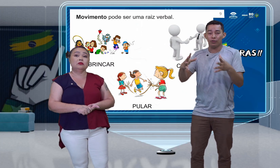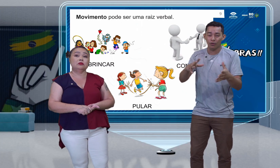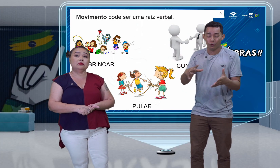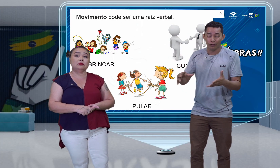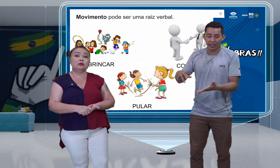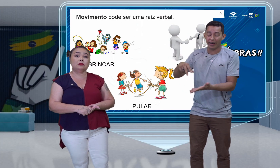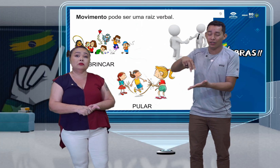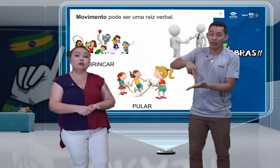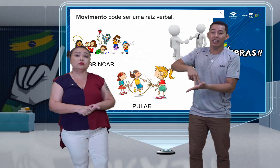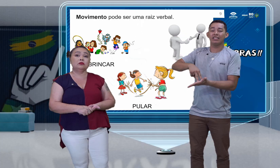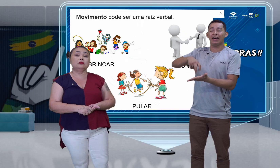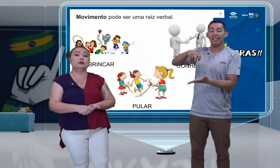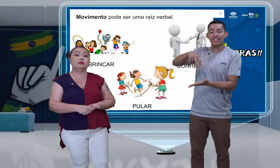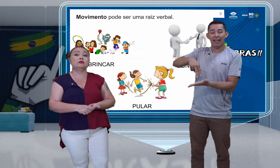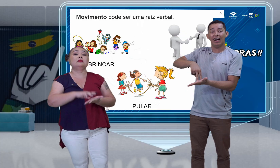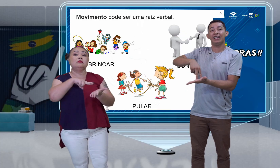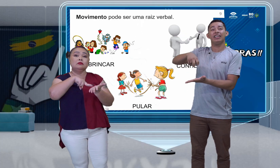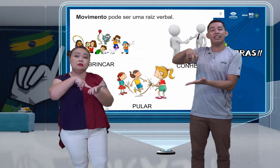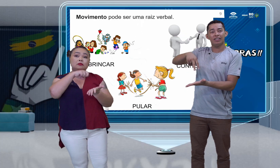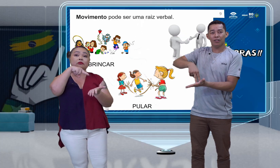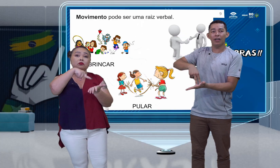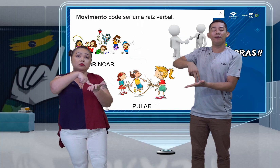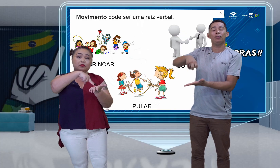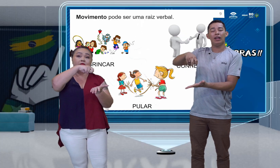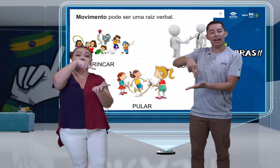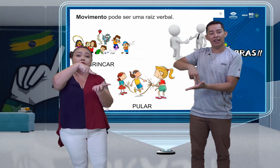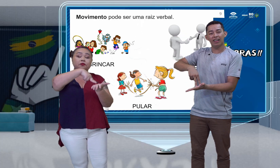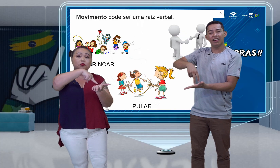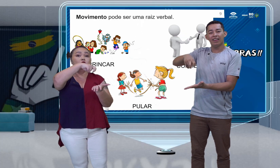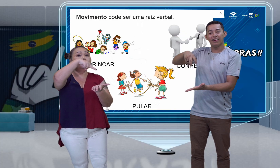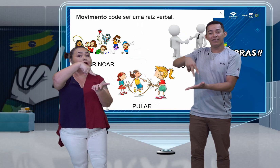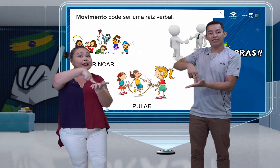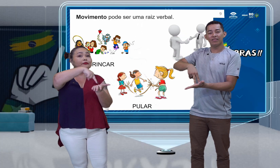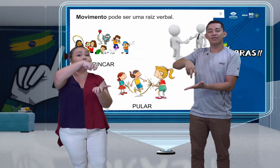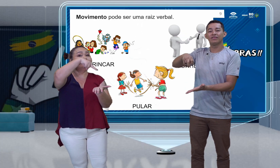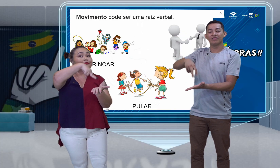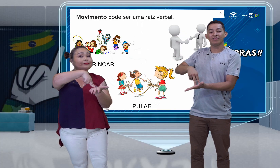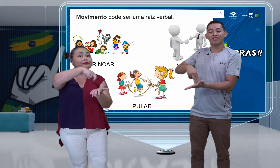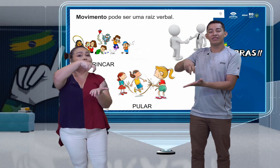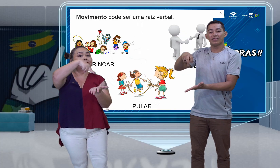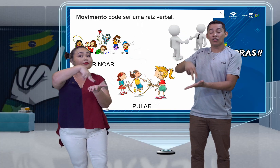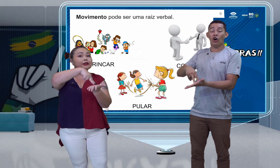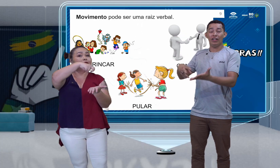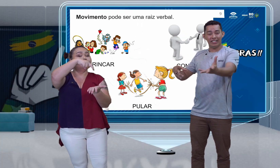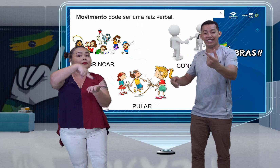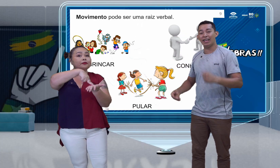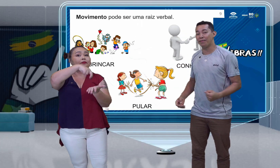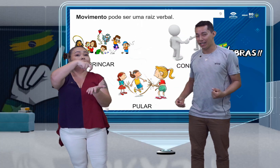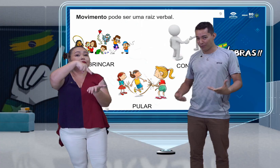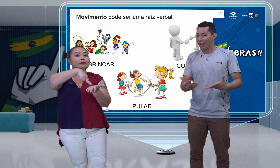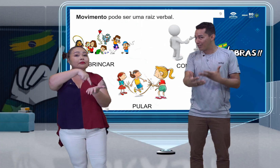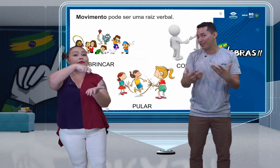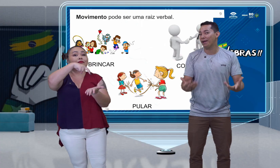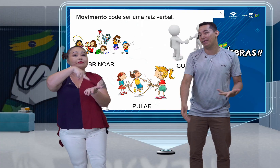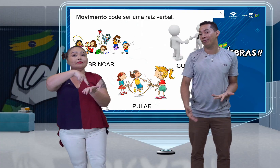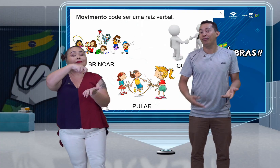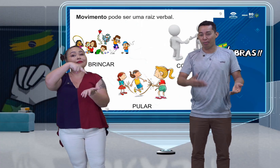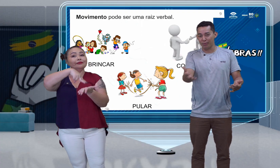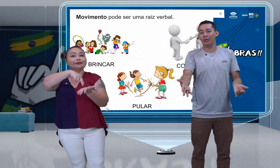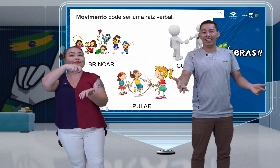de um contexto sinalizar aqui, em pular. No pular. Torna-se até mais fácil do que aprender o próprio